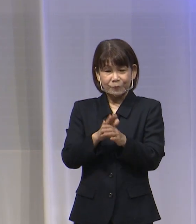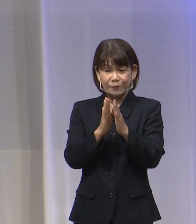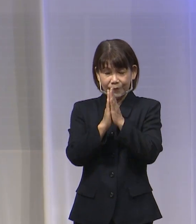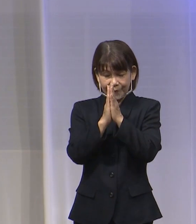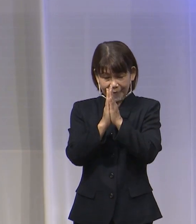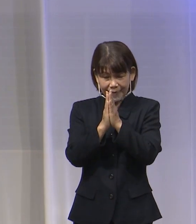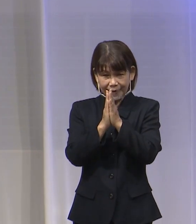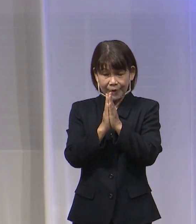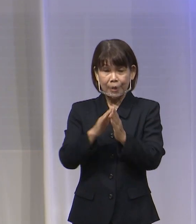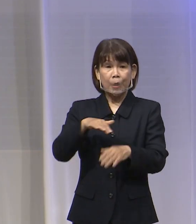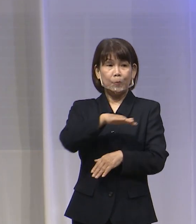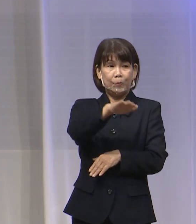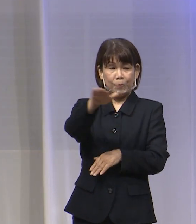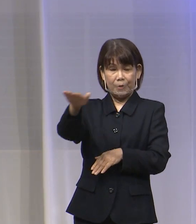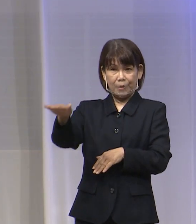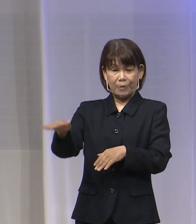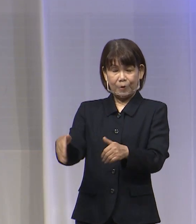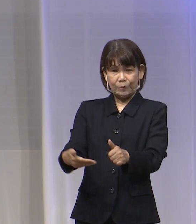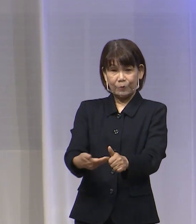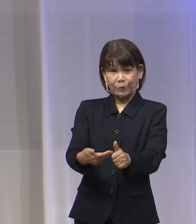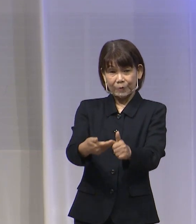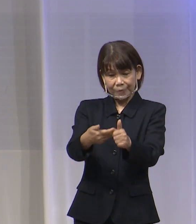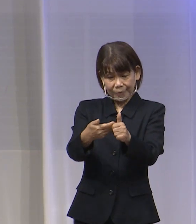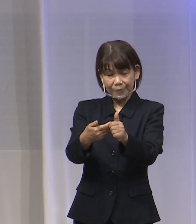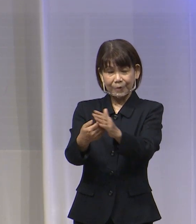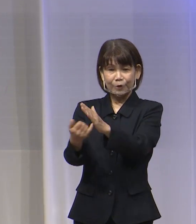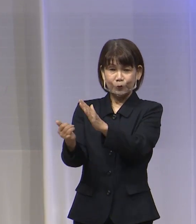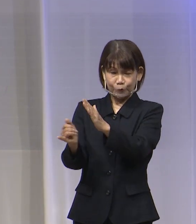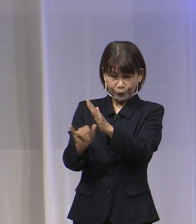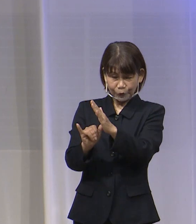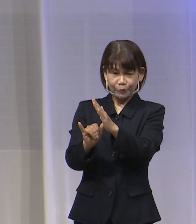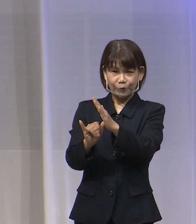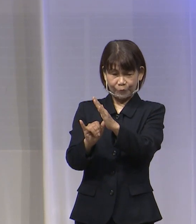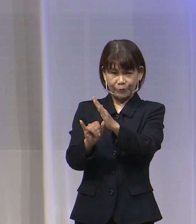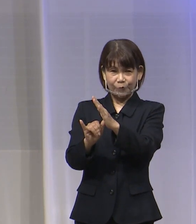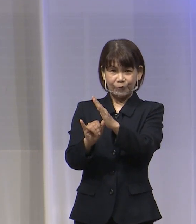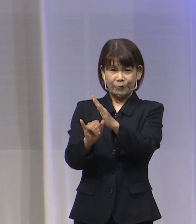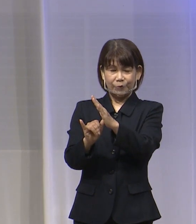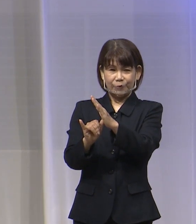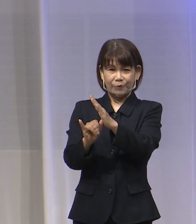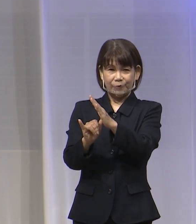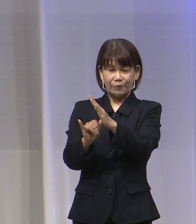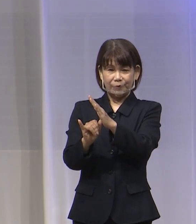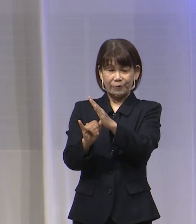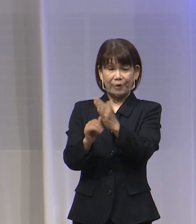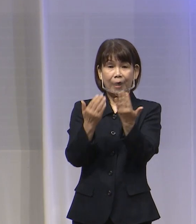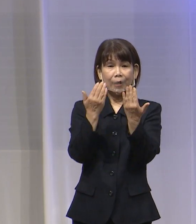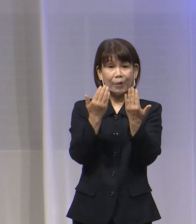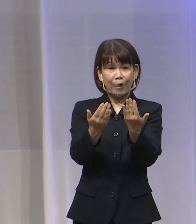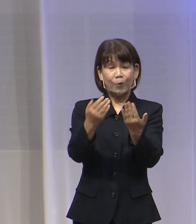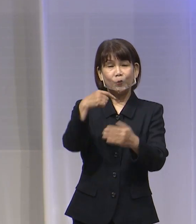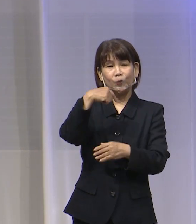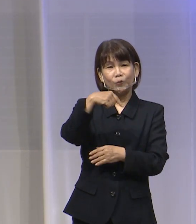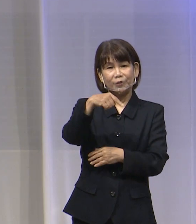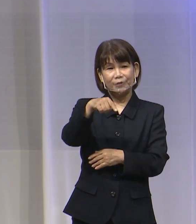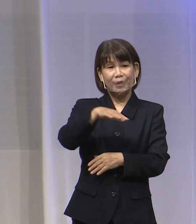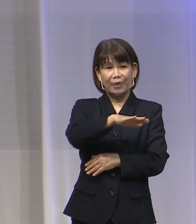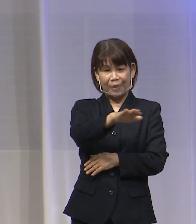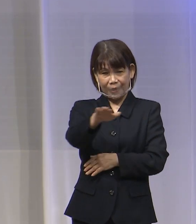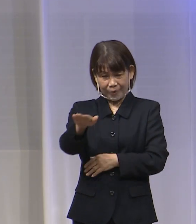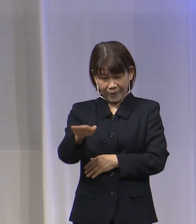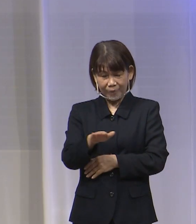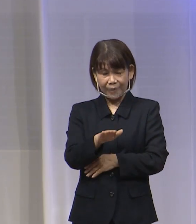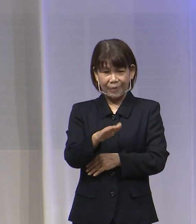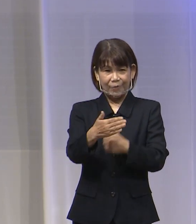を育ててくださった御家族の皆さん学校の先生がたーーー